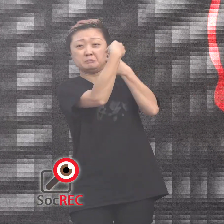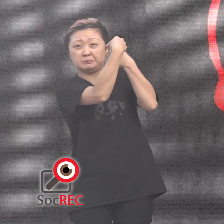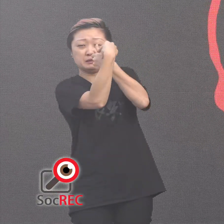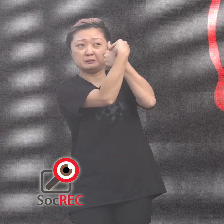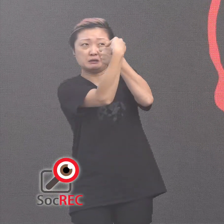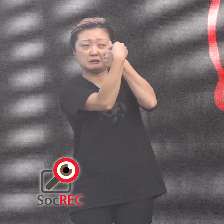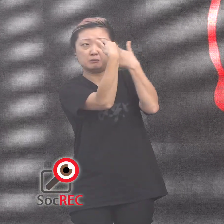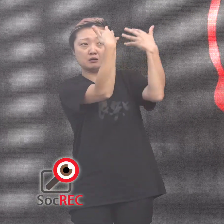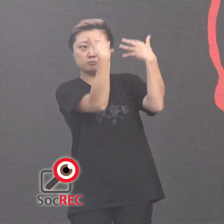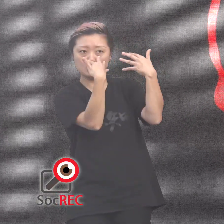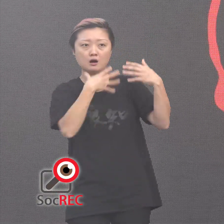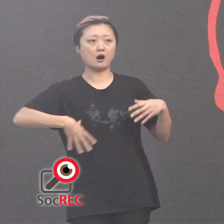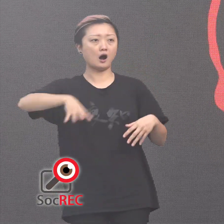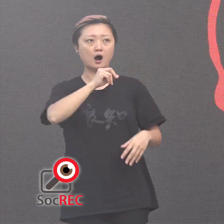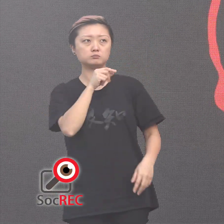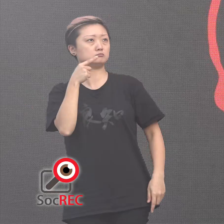说 no。